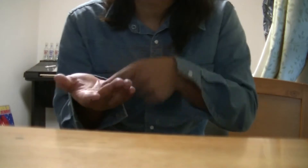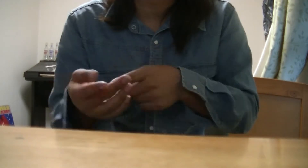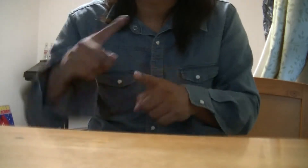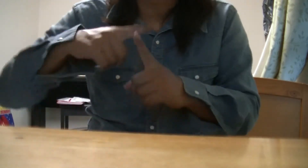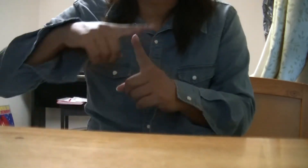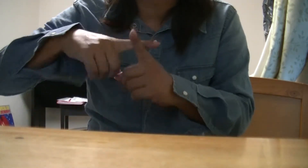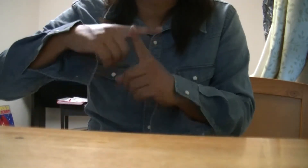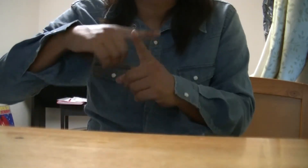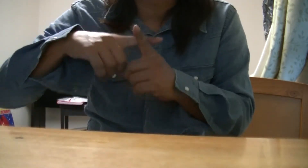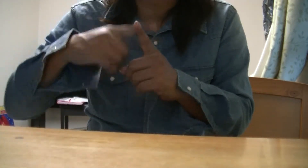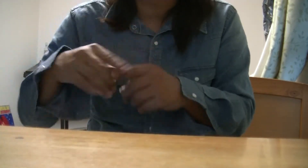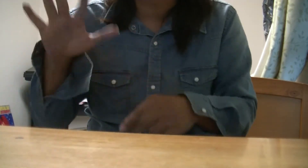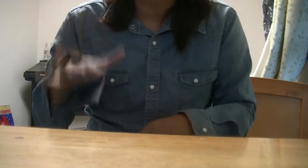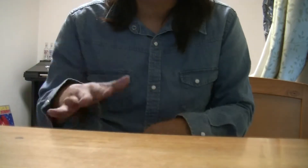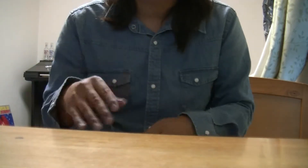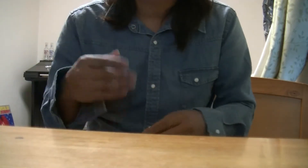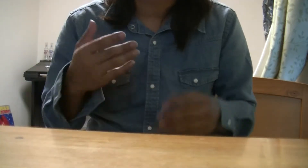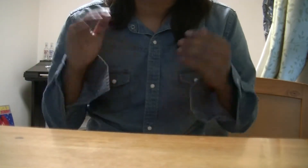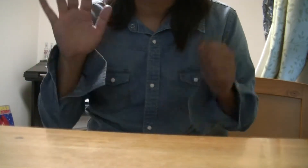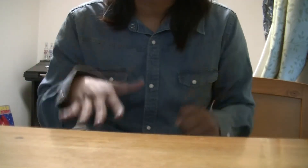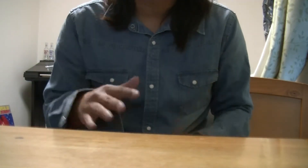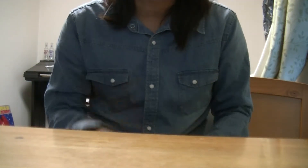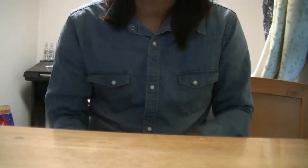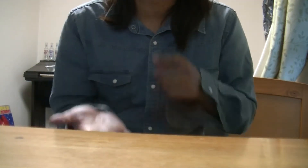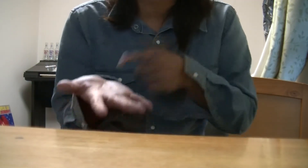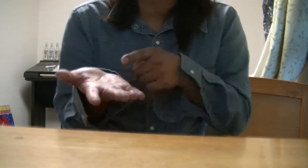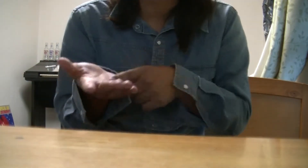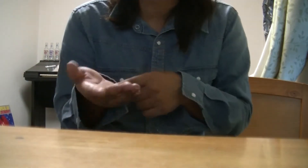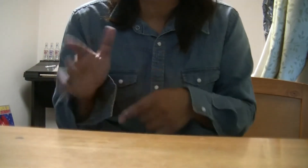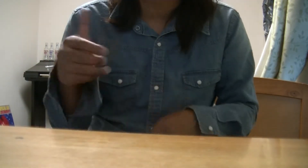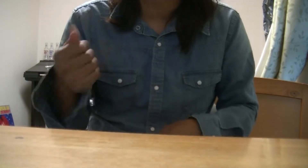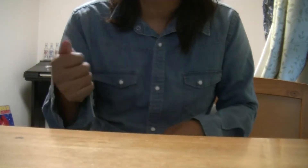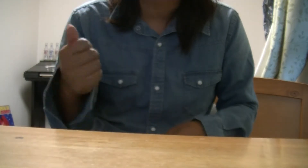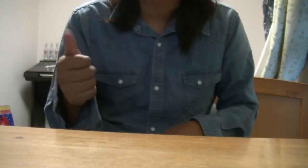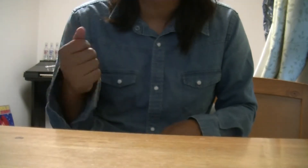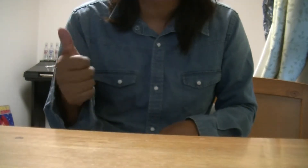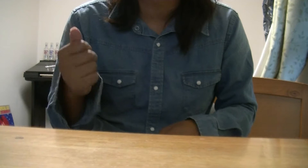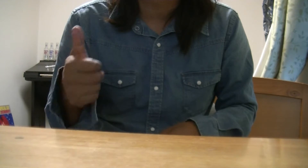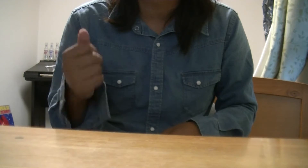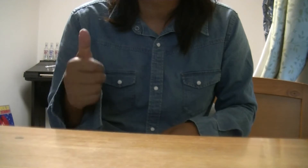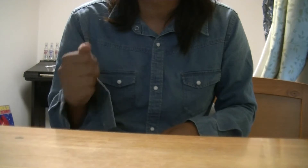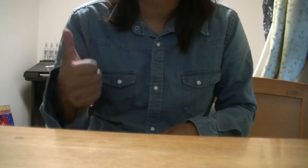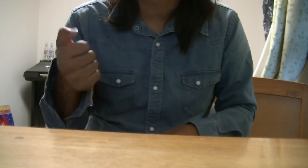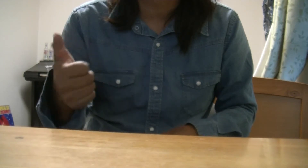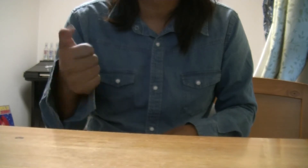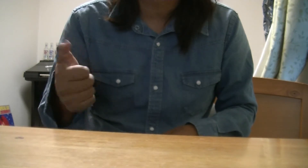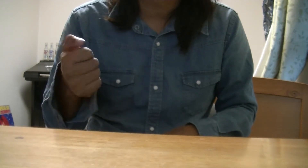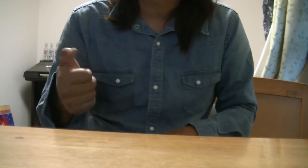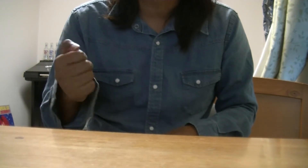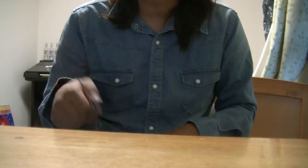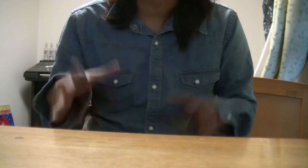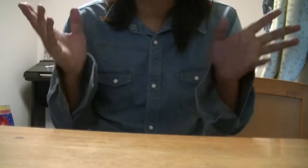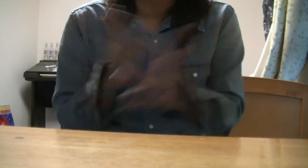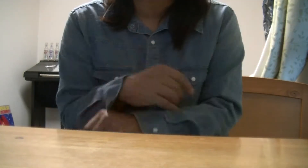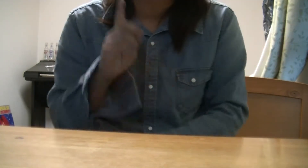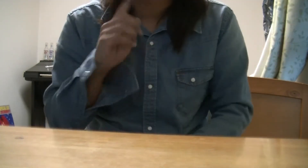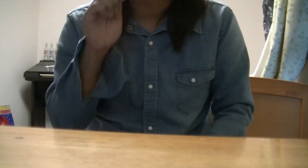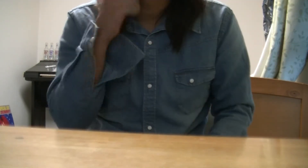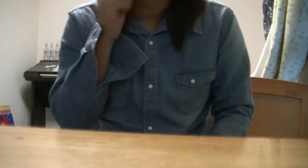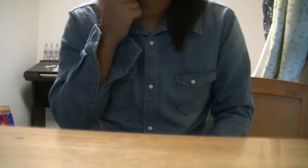い、でもこっち押そうって。ただそれだけです。ないとは言わない。ネガティブな感情なんかない